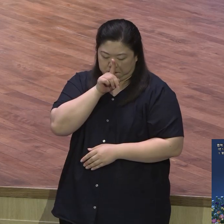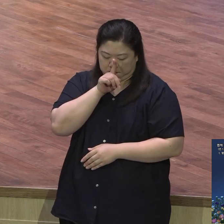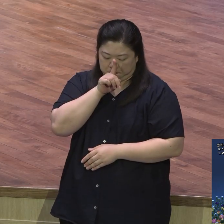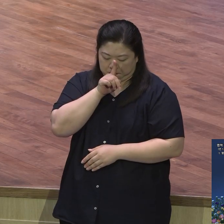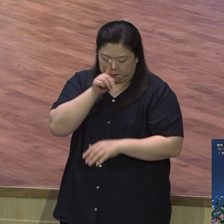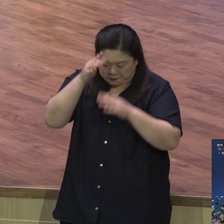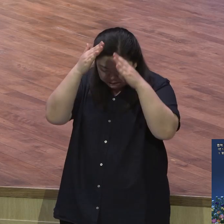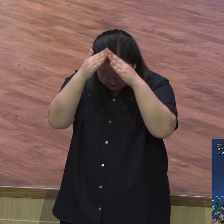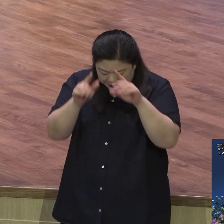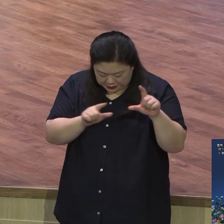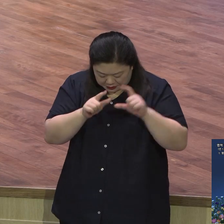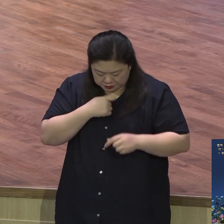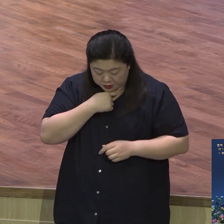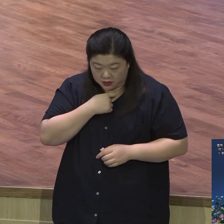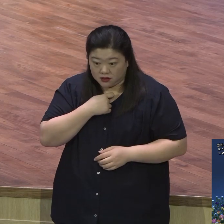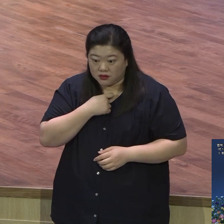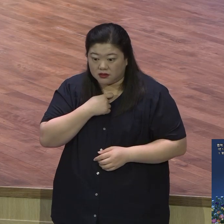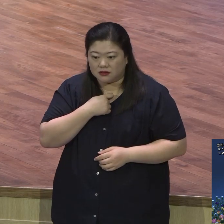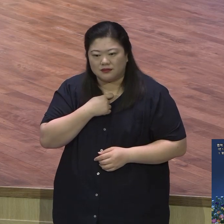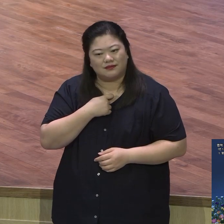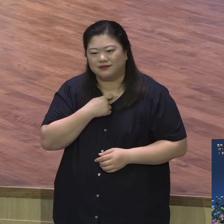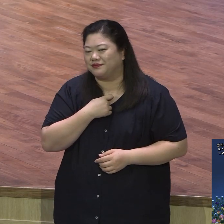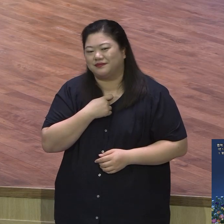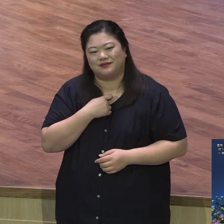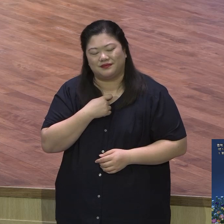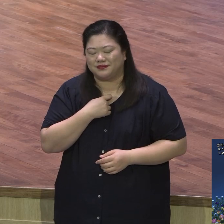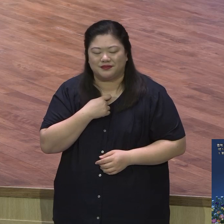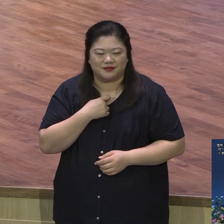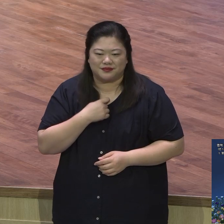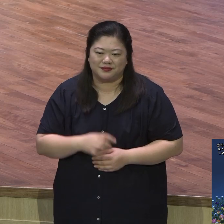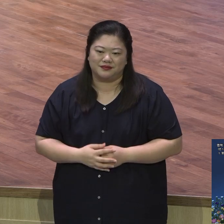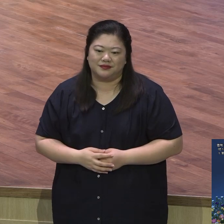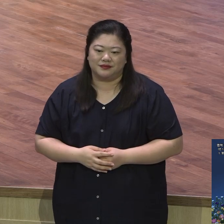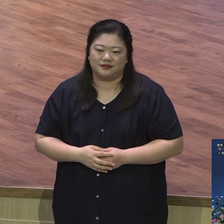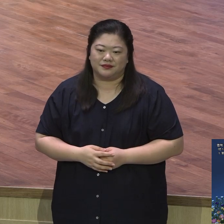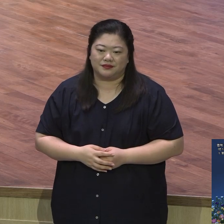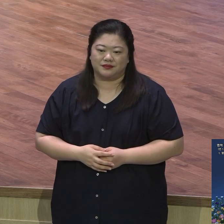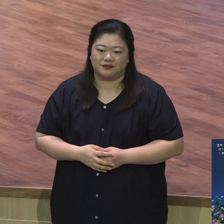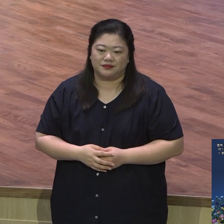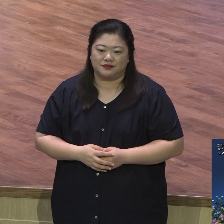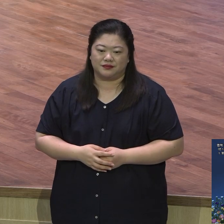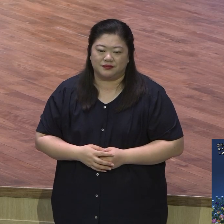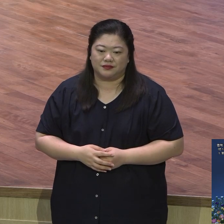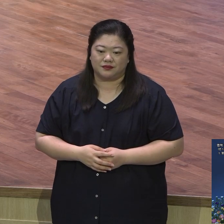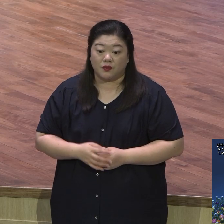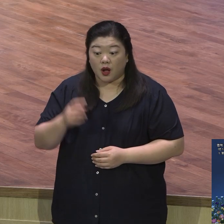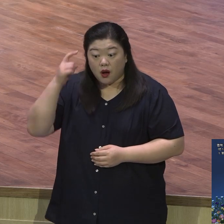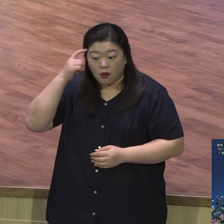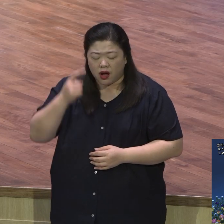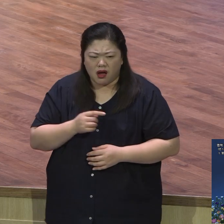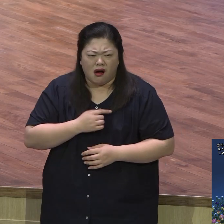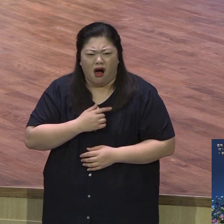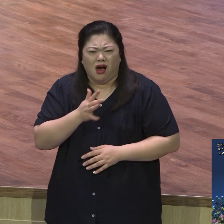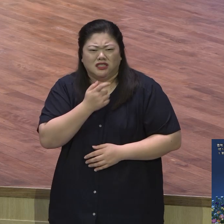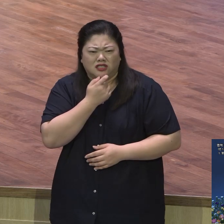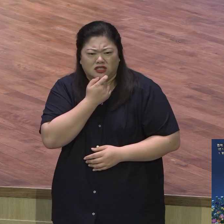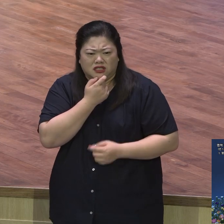그것부터 뭐 그 이유가 어디였느냐 자꾸 자기를 바라보기 때문에 그래요.